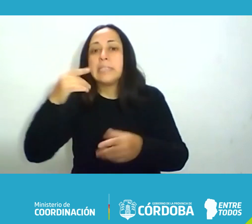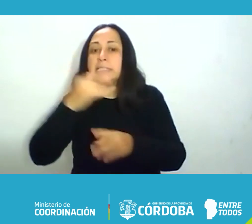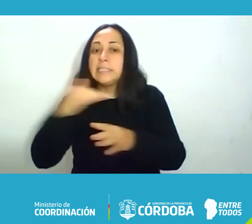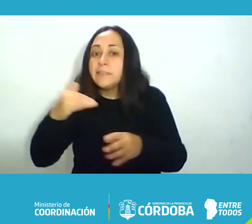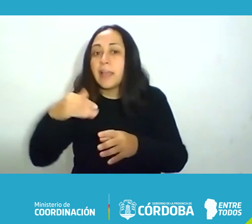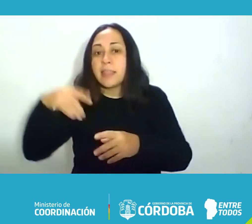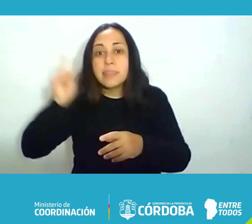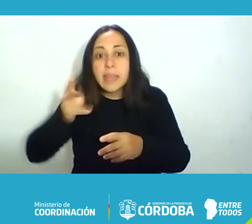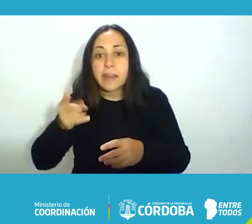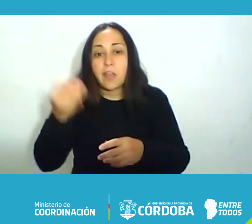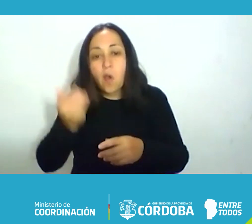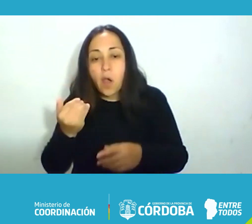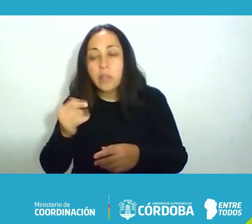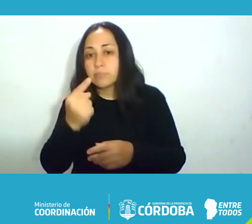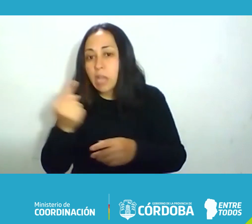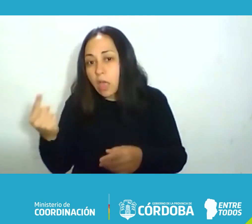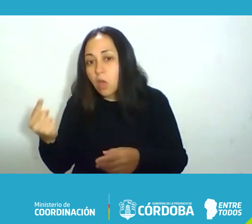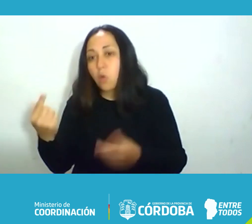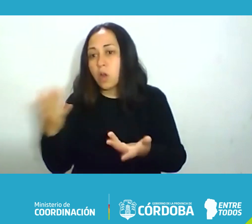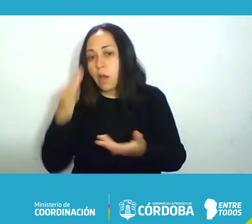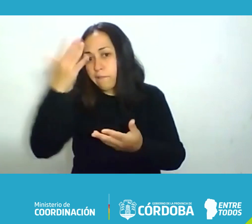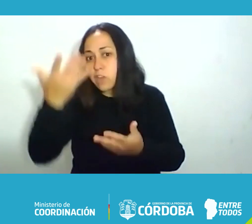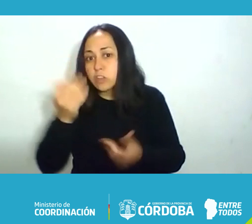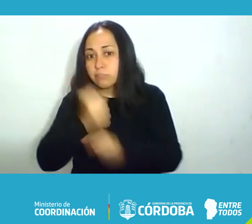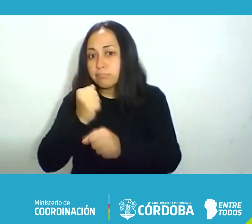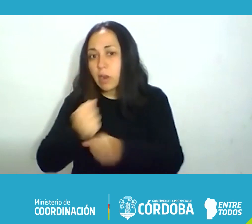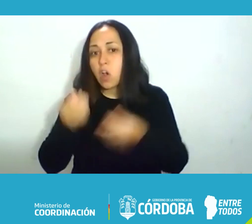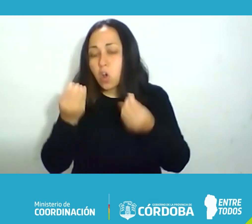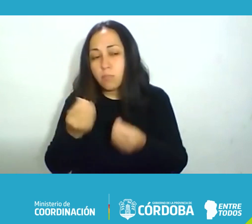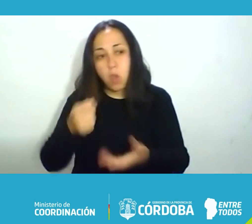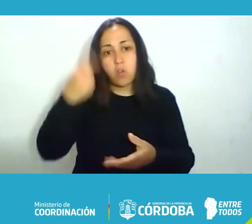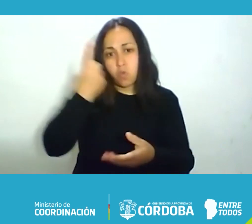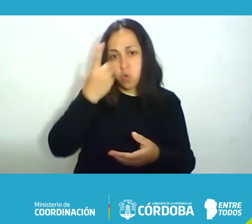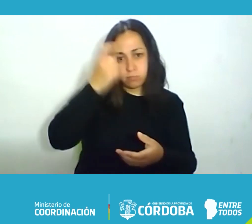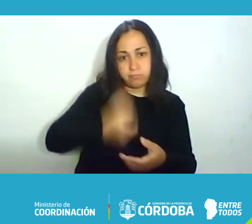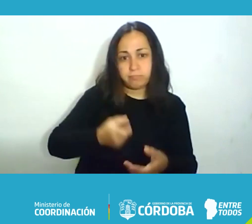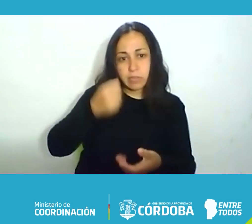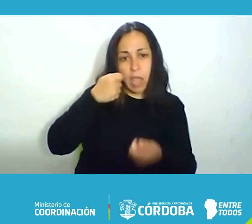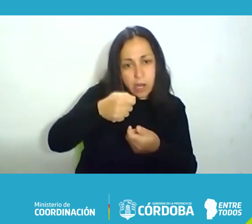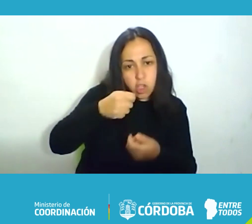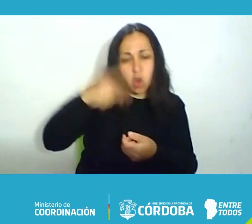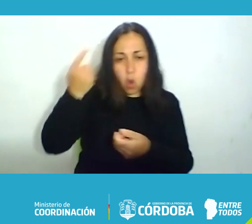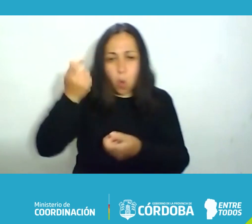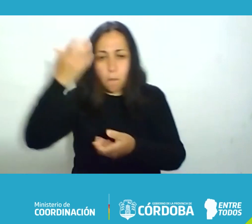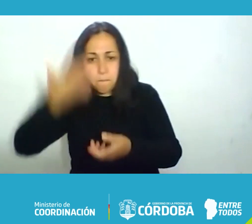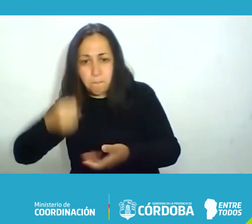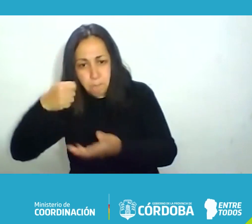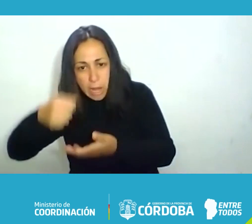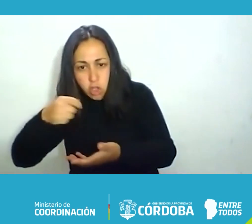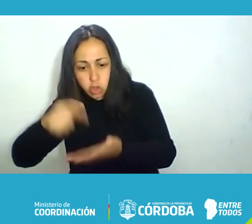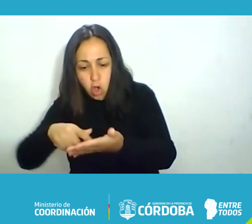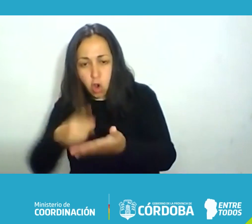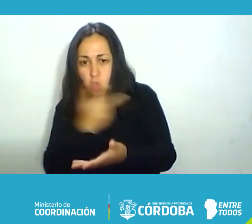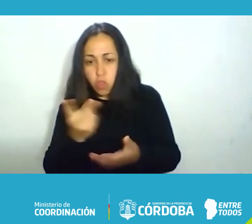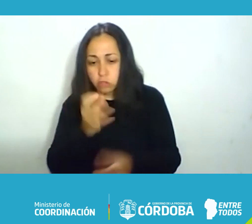de riesgo y cada uno de ellos implica una forma de afrontar la tarea. Se contará con un arqueólogo y un paleontólogo para que resuelvan las medidas a seguir frente a un